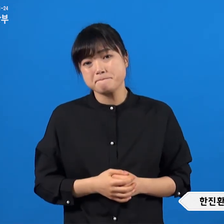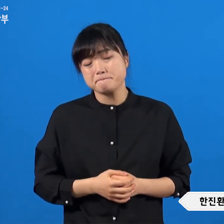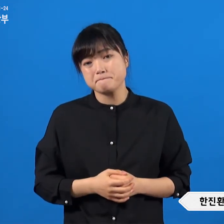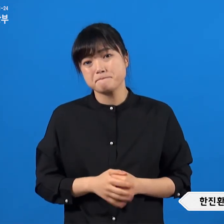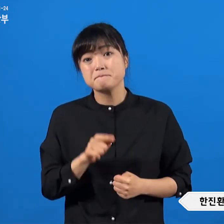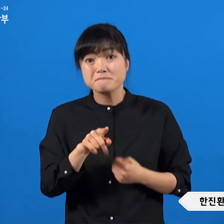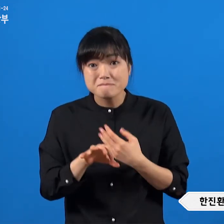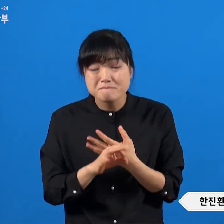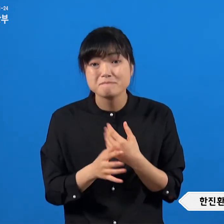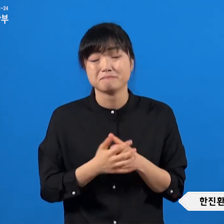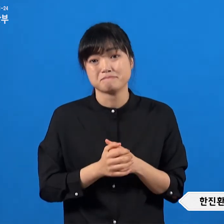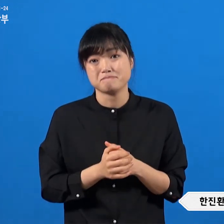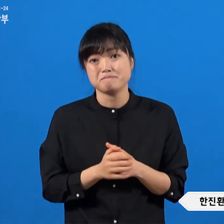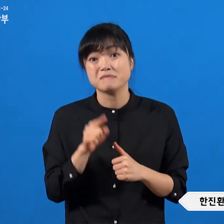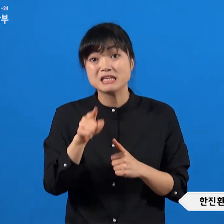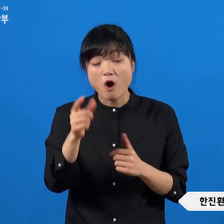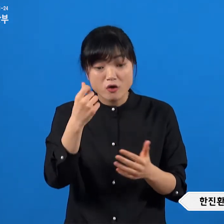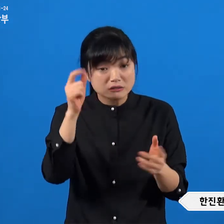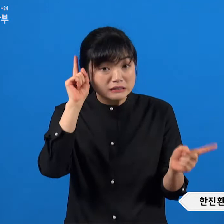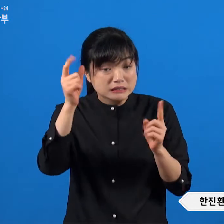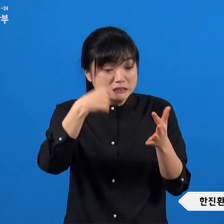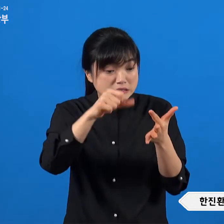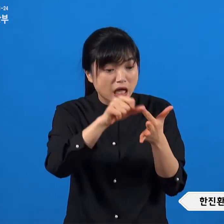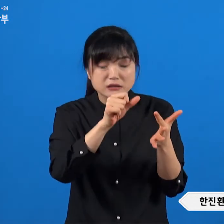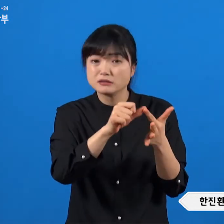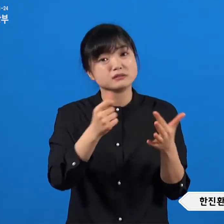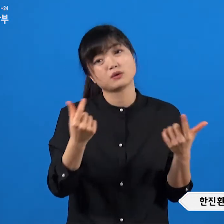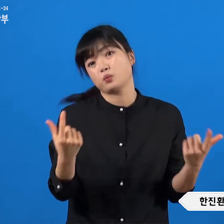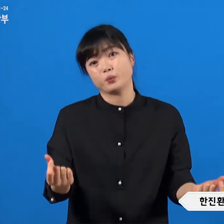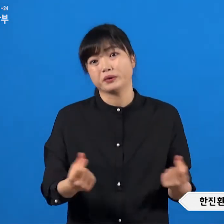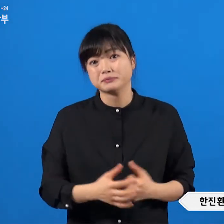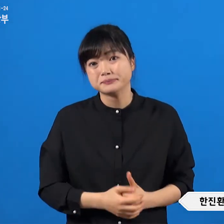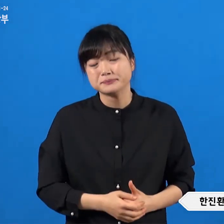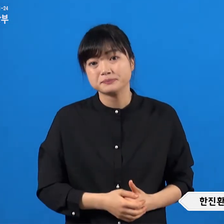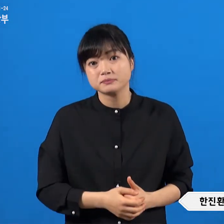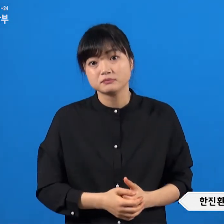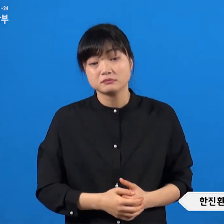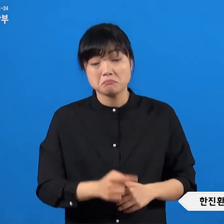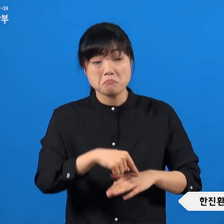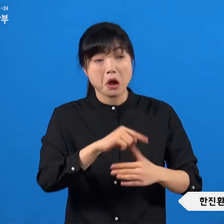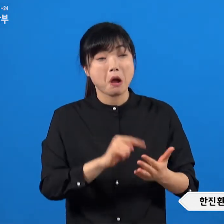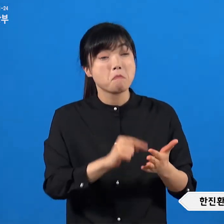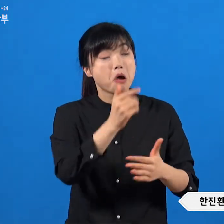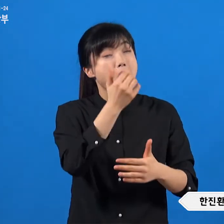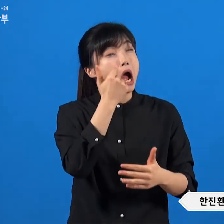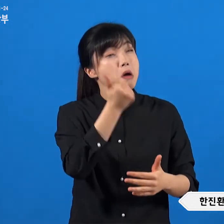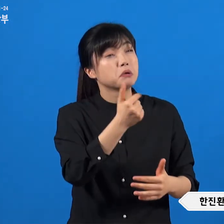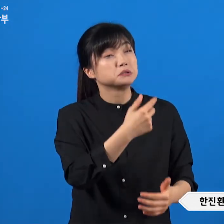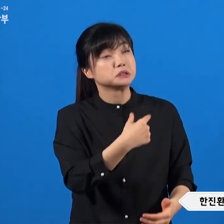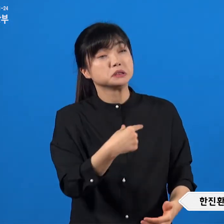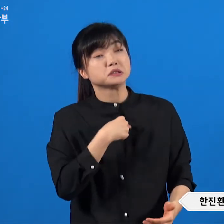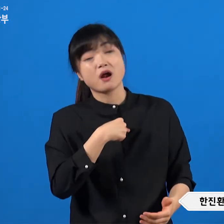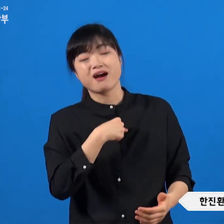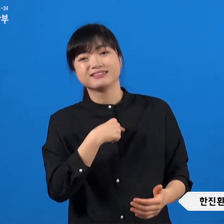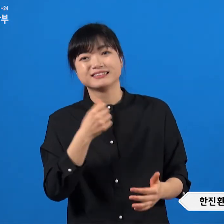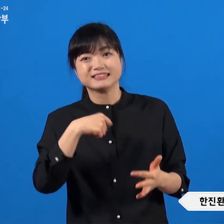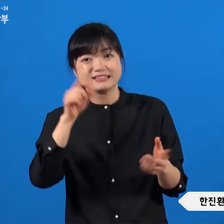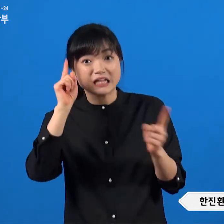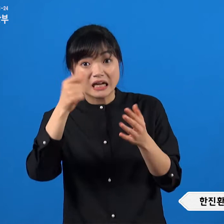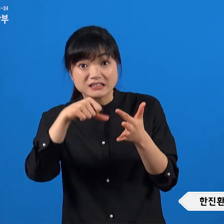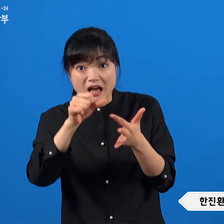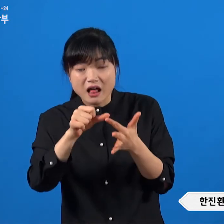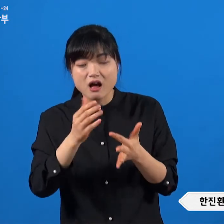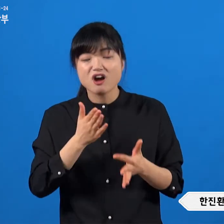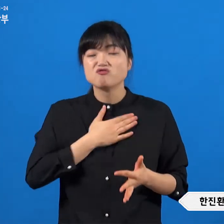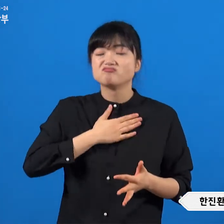그러면 그것은 탕자와 다를 바가 없습니다. 마음에서 아버지를 지워버린 탕자나 우리 의식 속에서